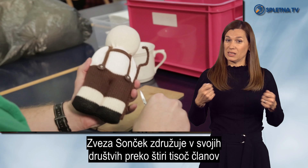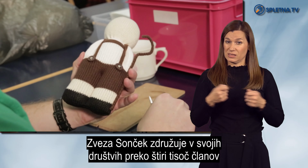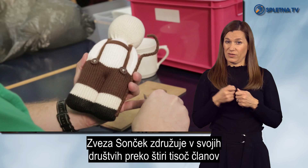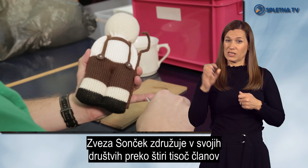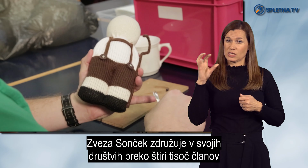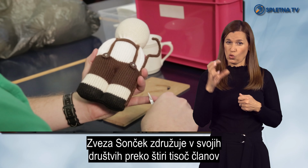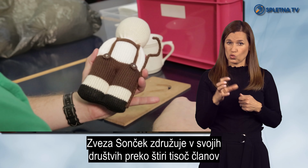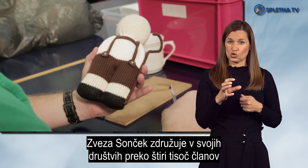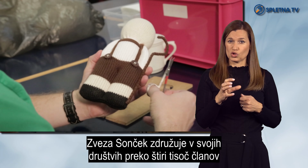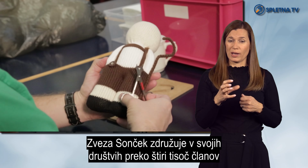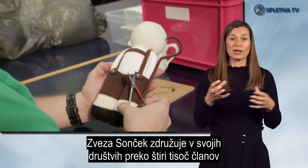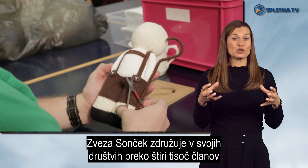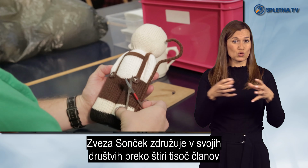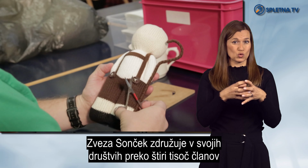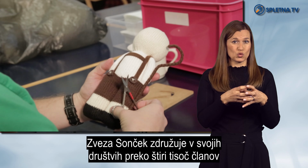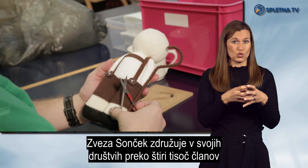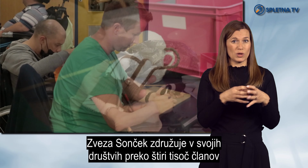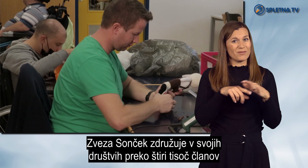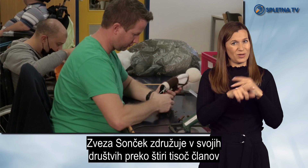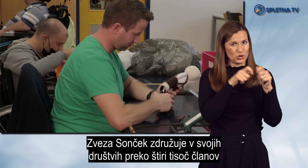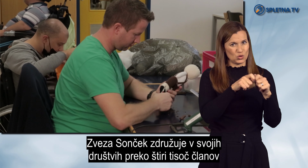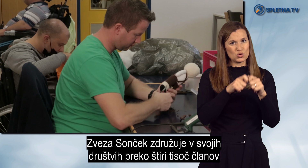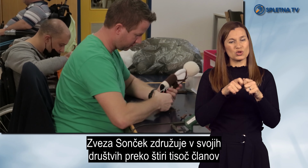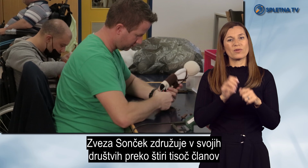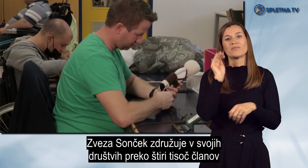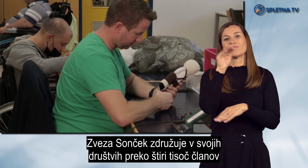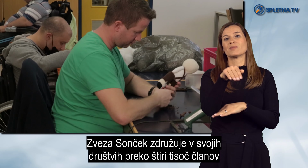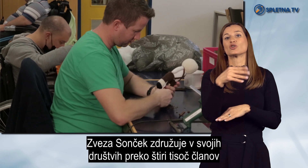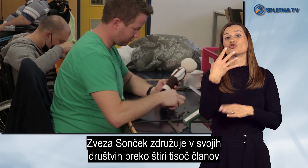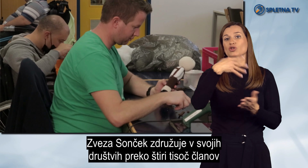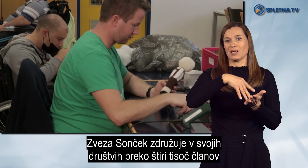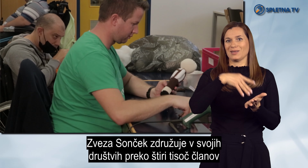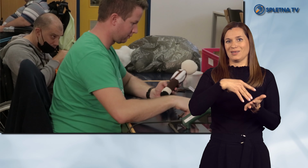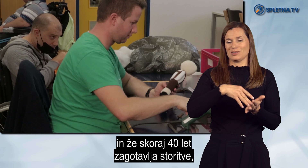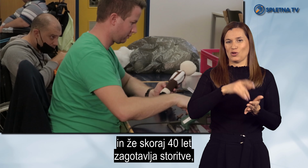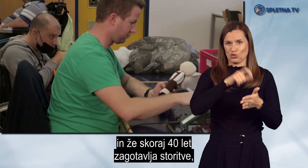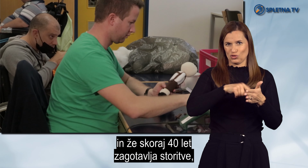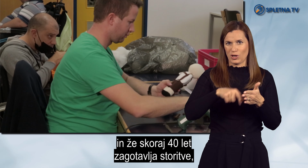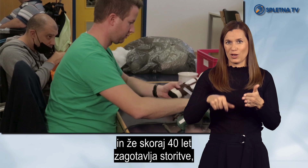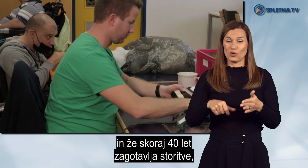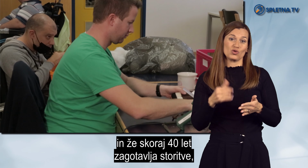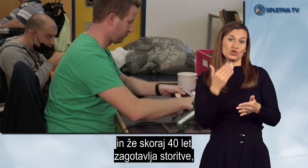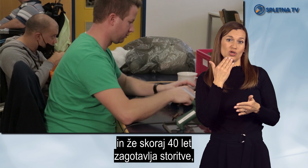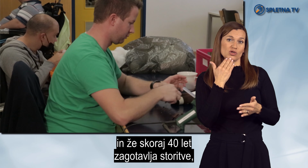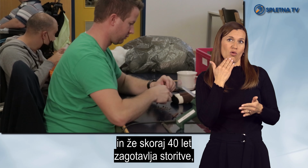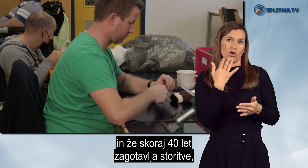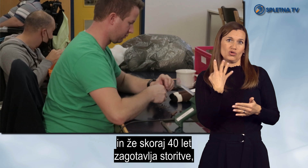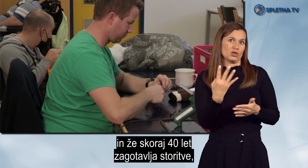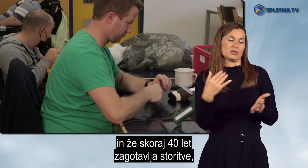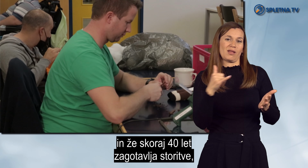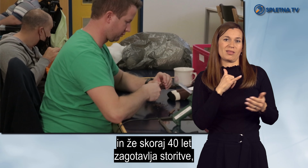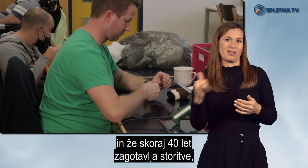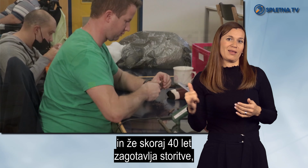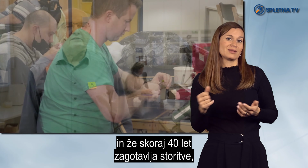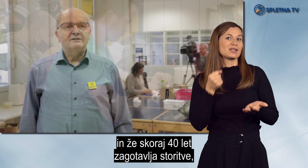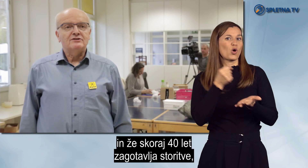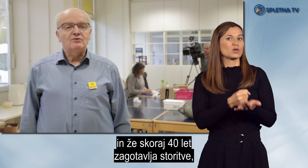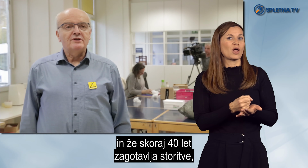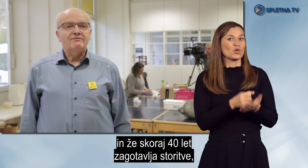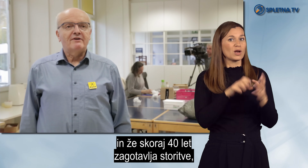Zveza Sonček združuje v svojih društvih preko 4000 članov in že skoraj 40 let